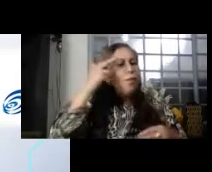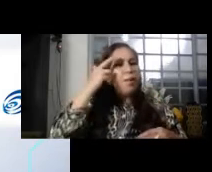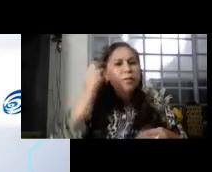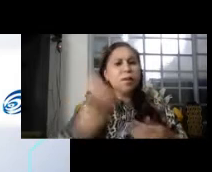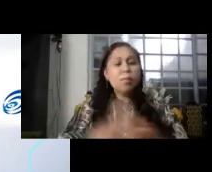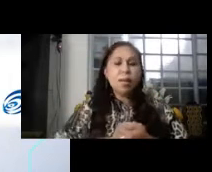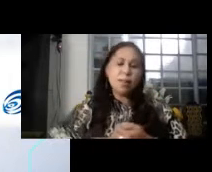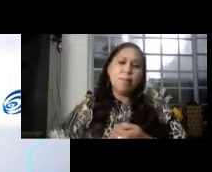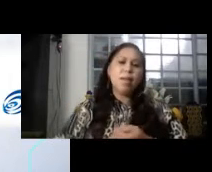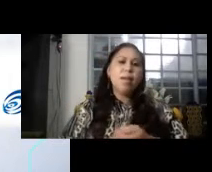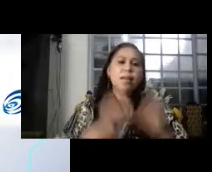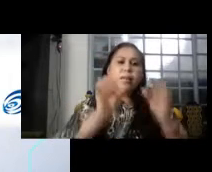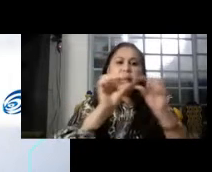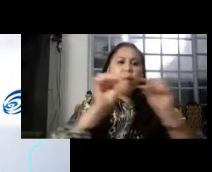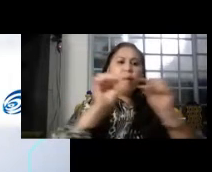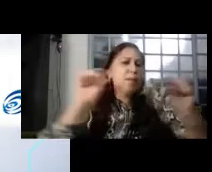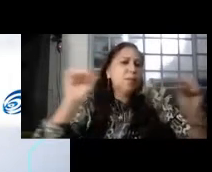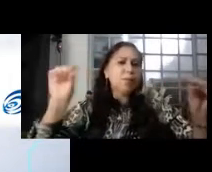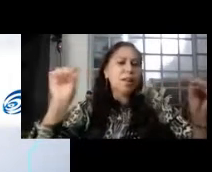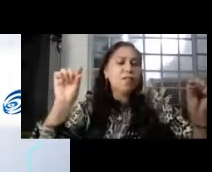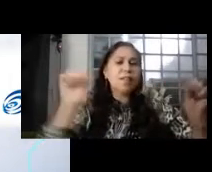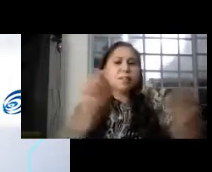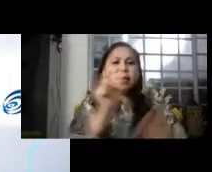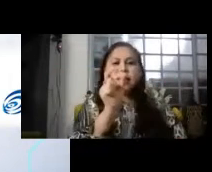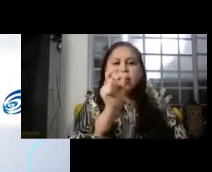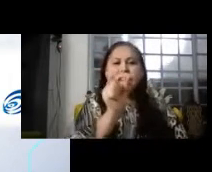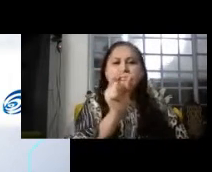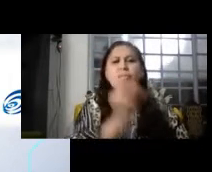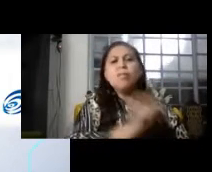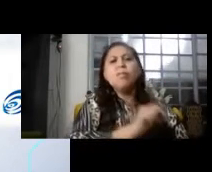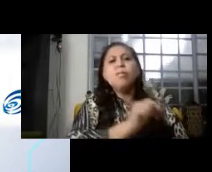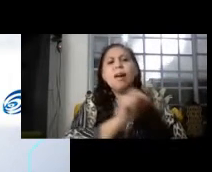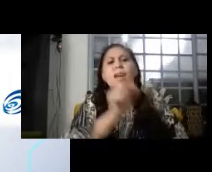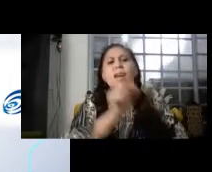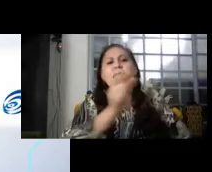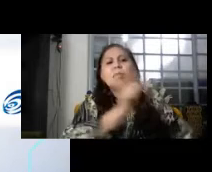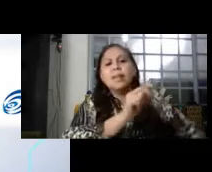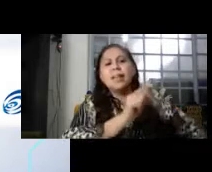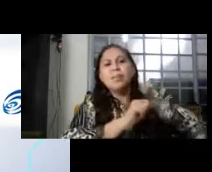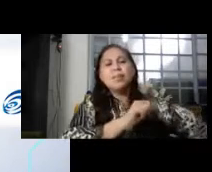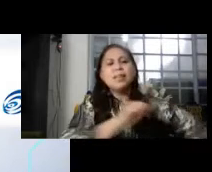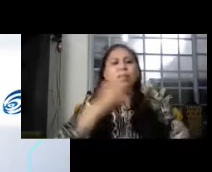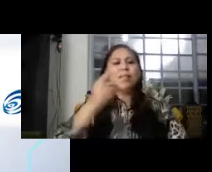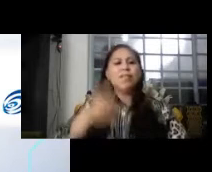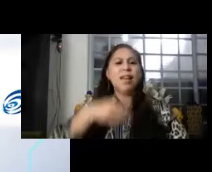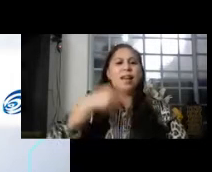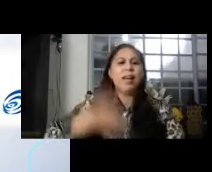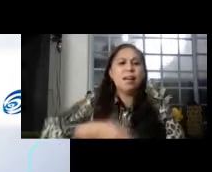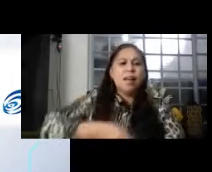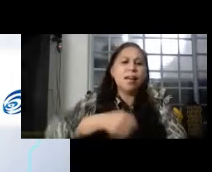forma, naturalmente. Então, ele não aprendeu toda a frase, mas ele já gravou água, né? Por isso que ele começa a